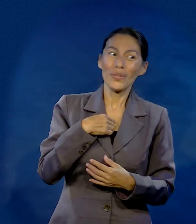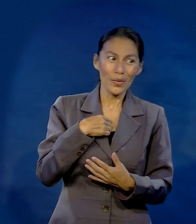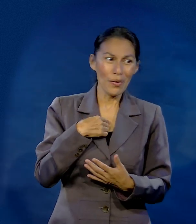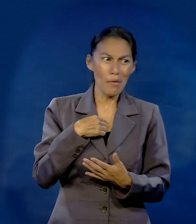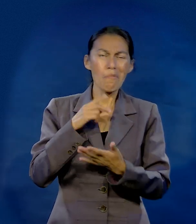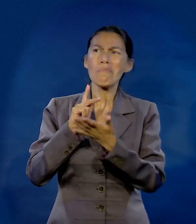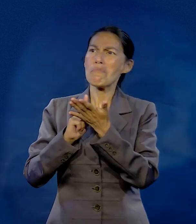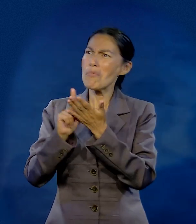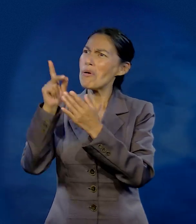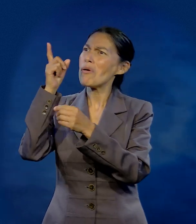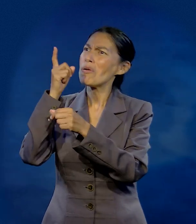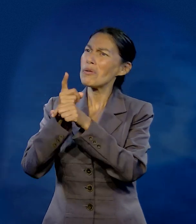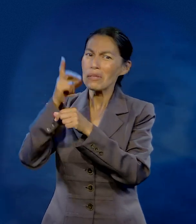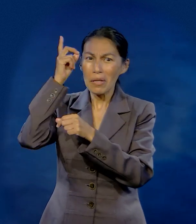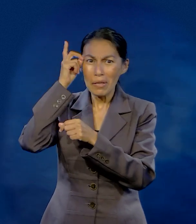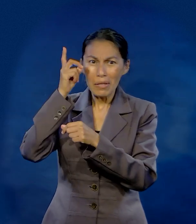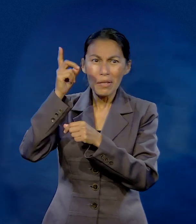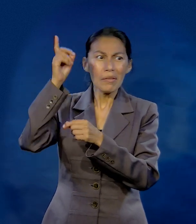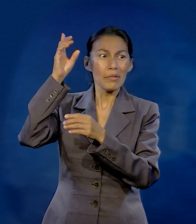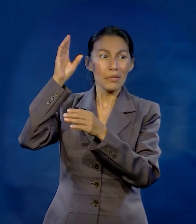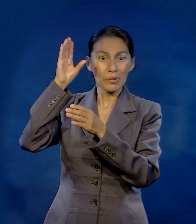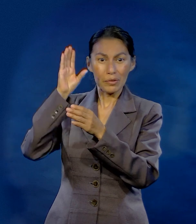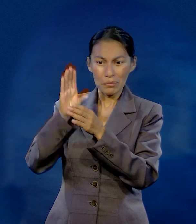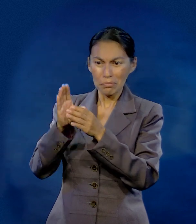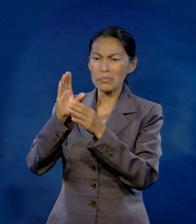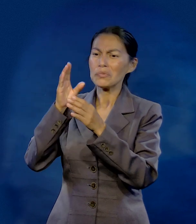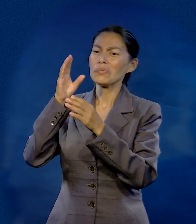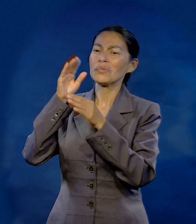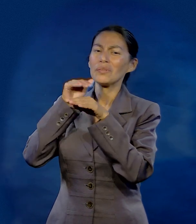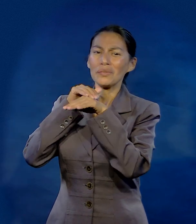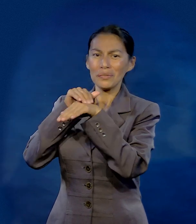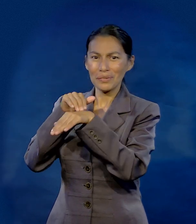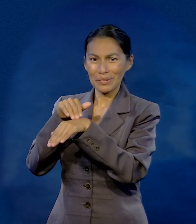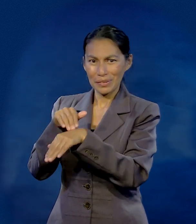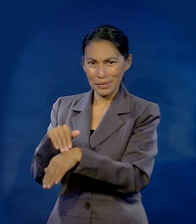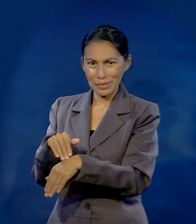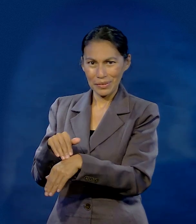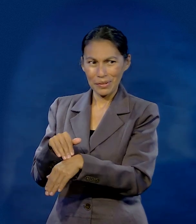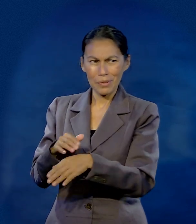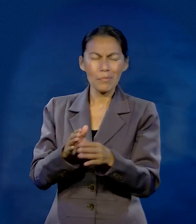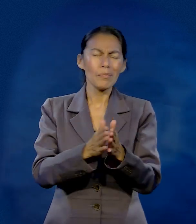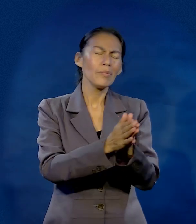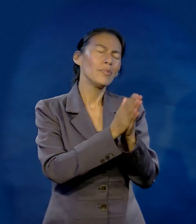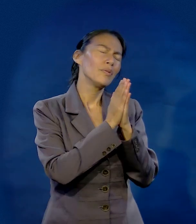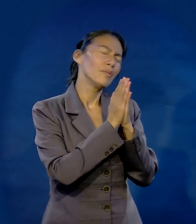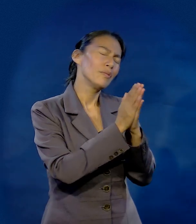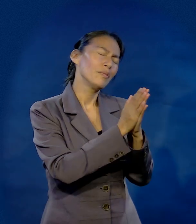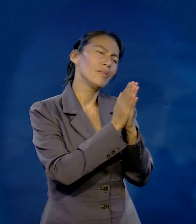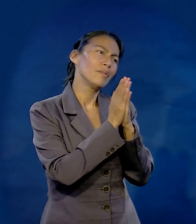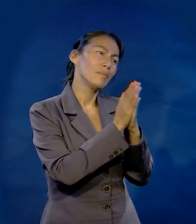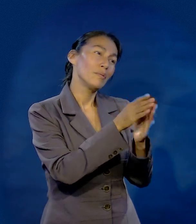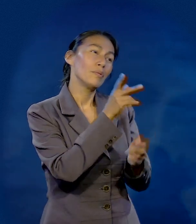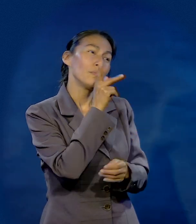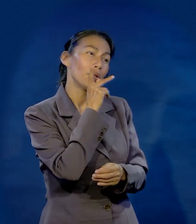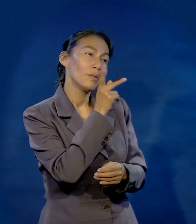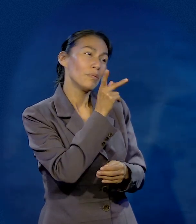aquí y cuando es grande hacerlo